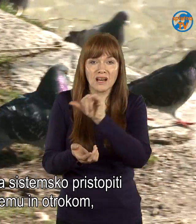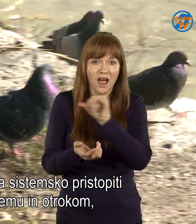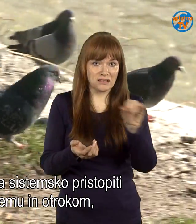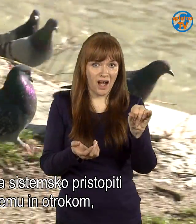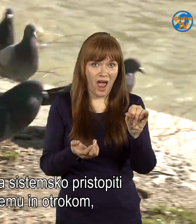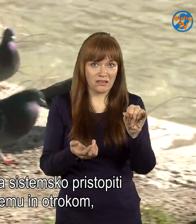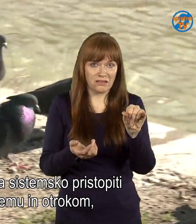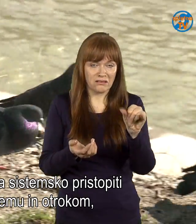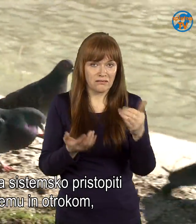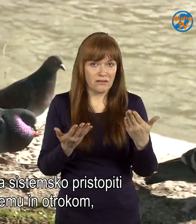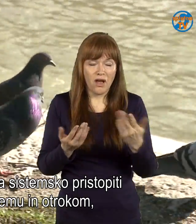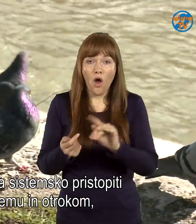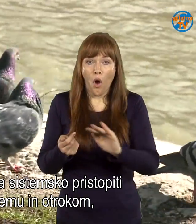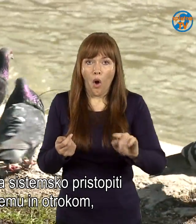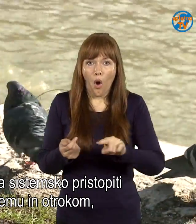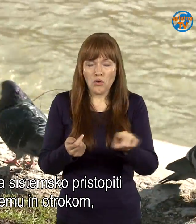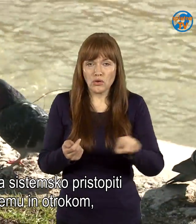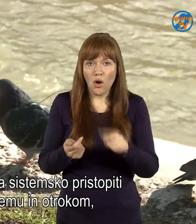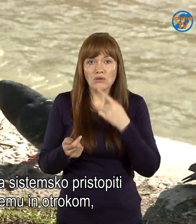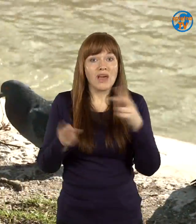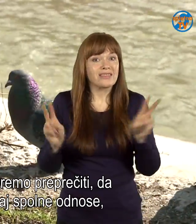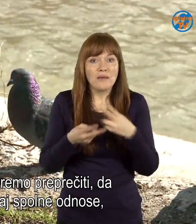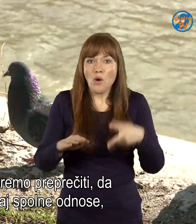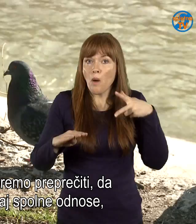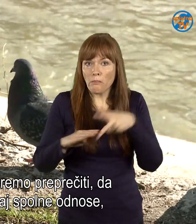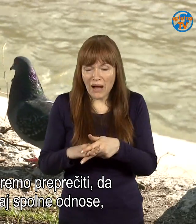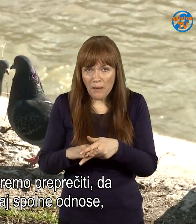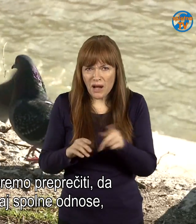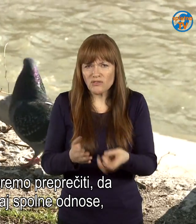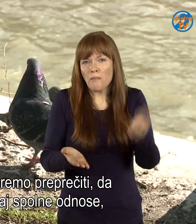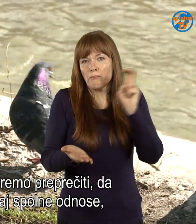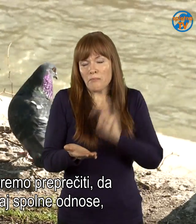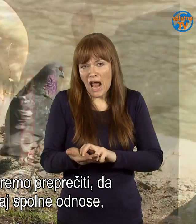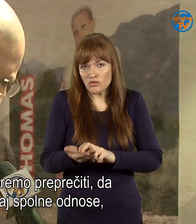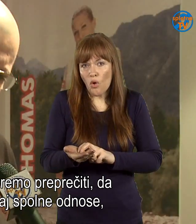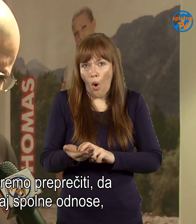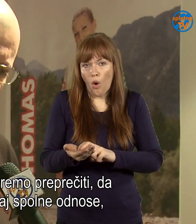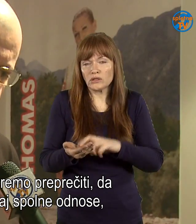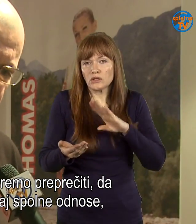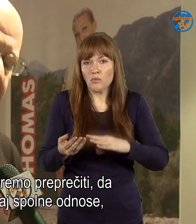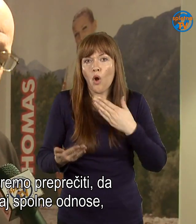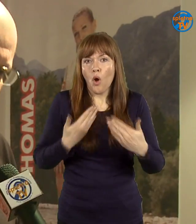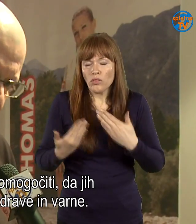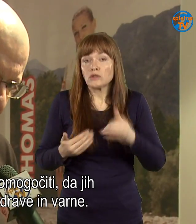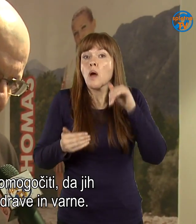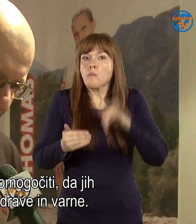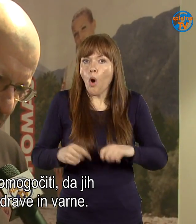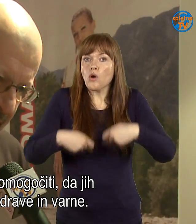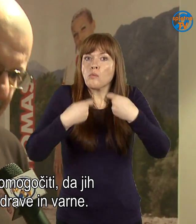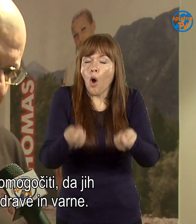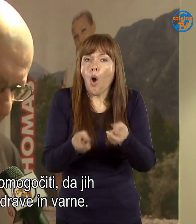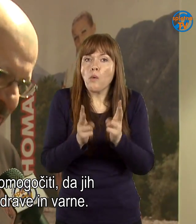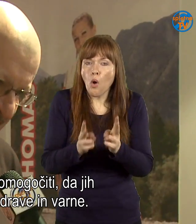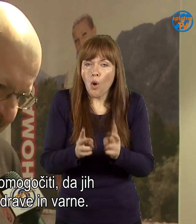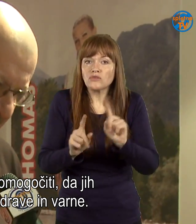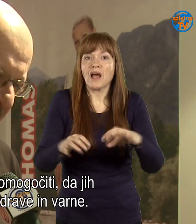treba sistemsko pristopiti k temu problemu in otrokom, če jim že ne moramo preprečiti, da imajo prezgodaj spolne odnose, jim moramo omogočiti,